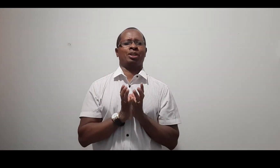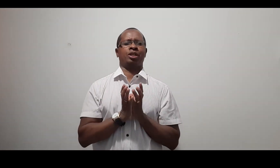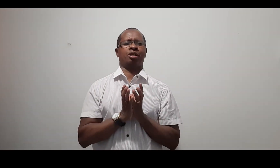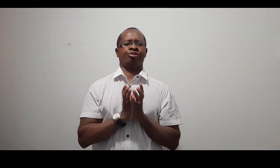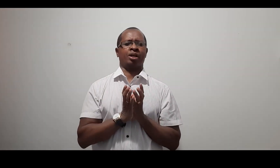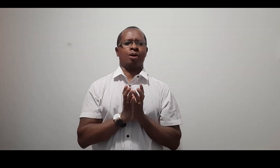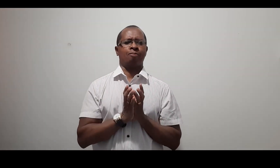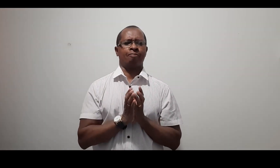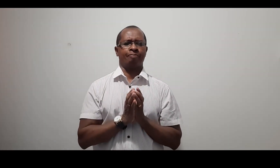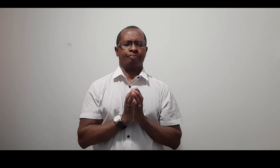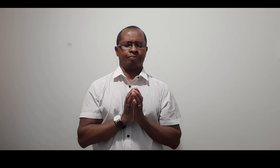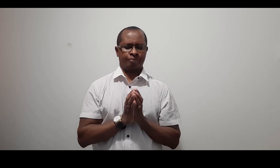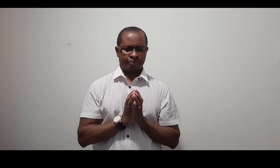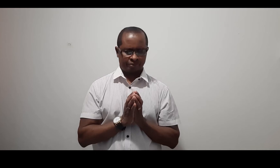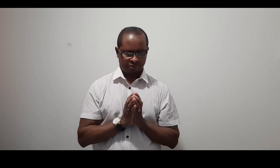indrindra amin'ny fiainanao.